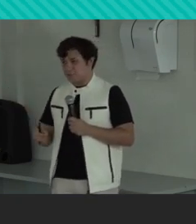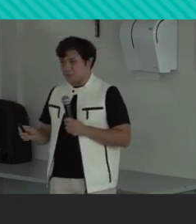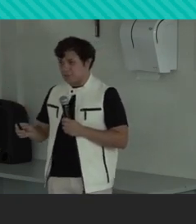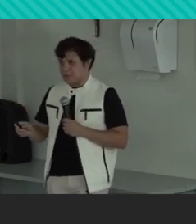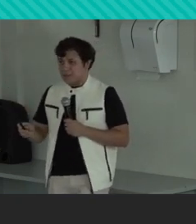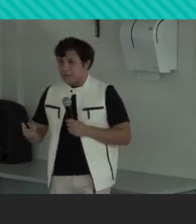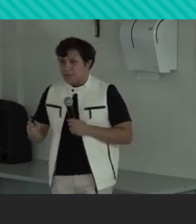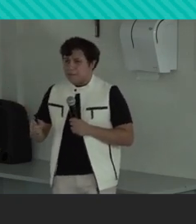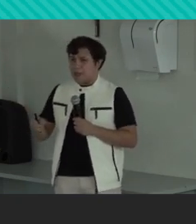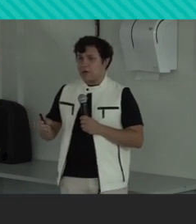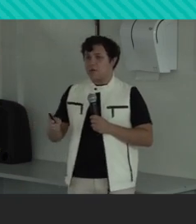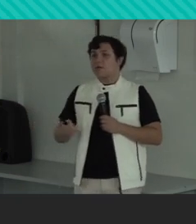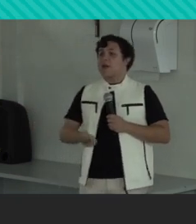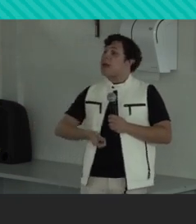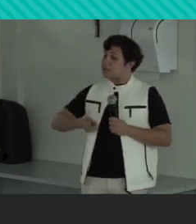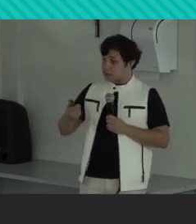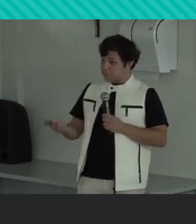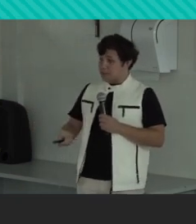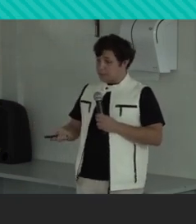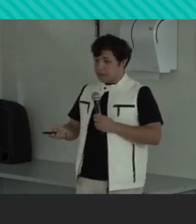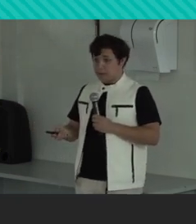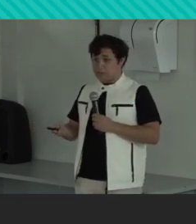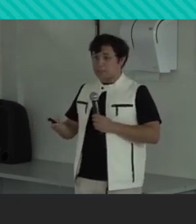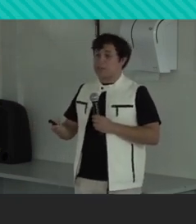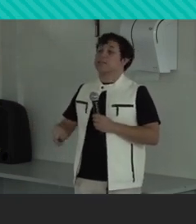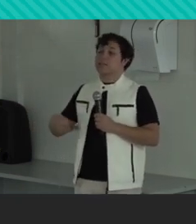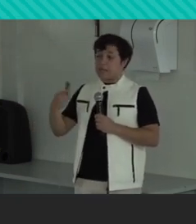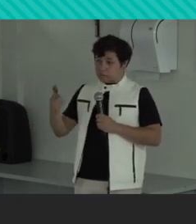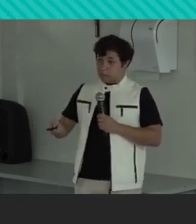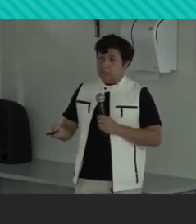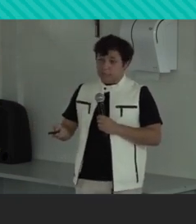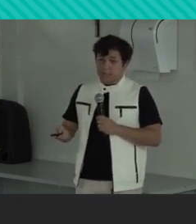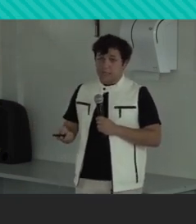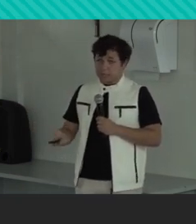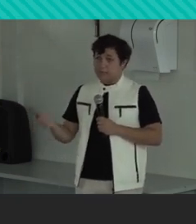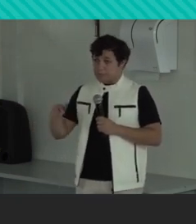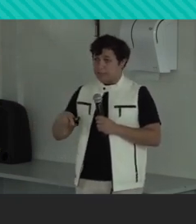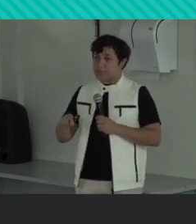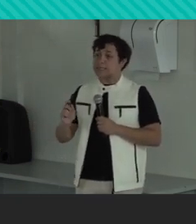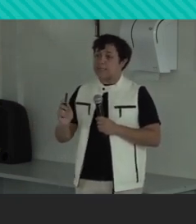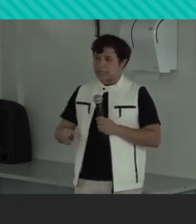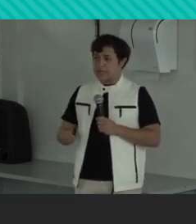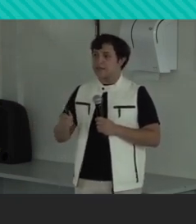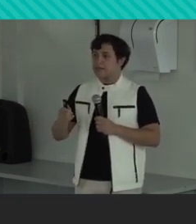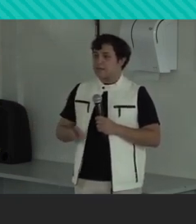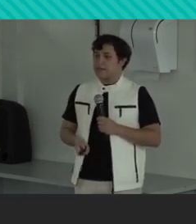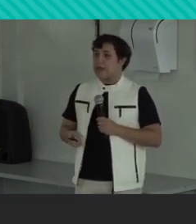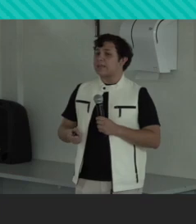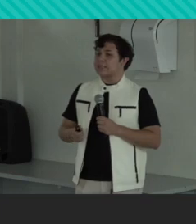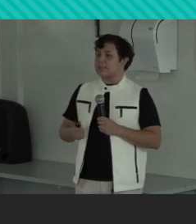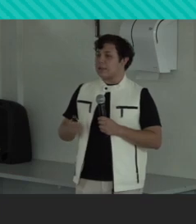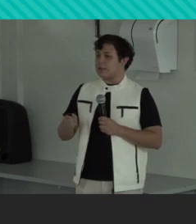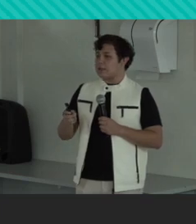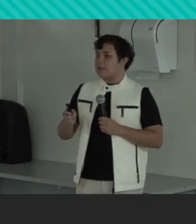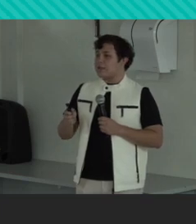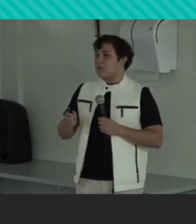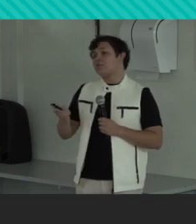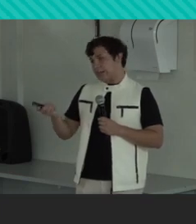cosas. Pero hay intérpretes de lengua de señas y hay escuelas que tienen intérpretes, sí. Existen, USAER